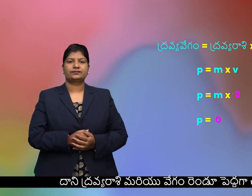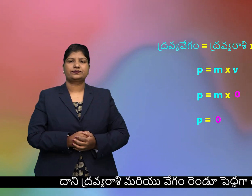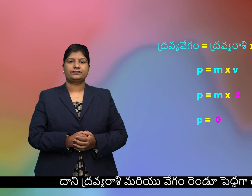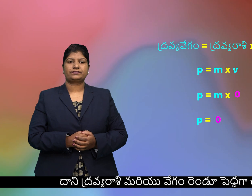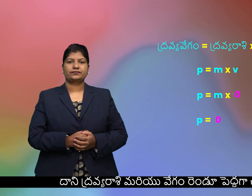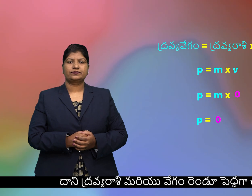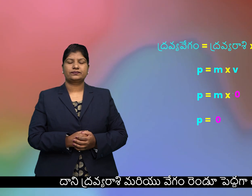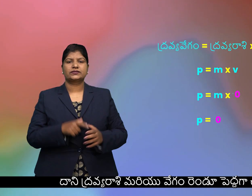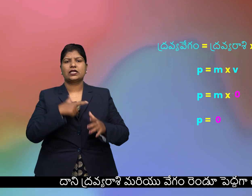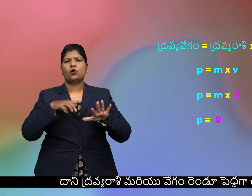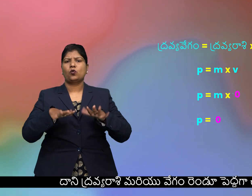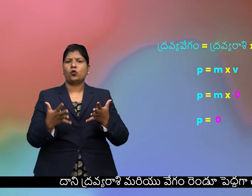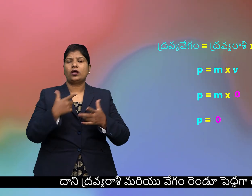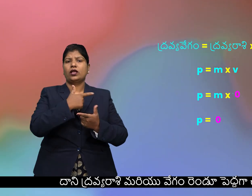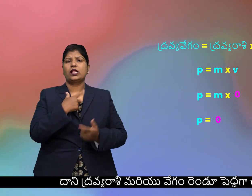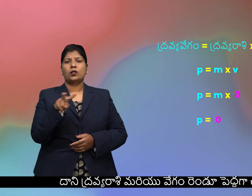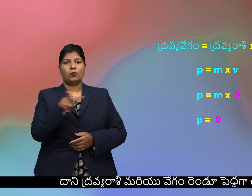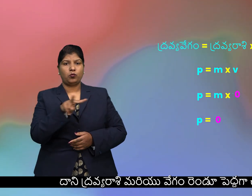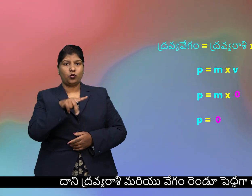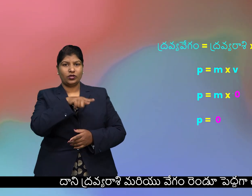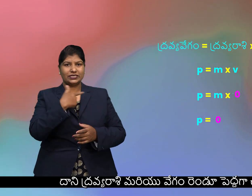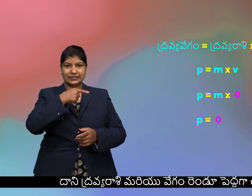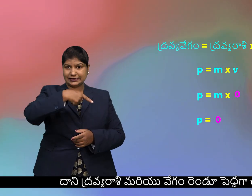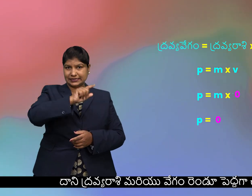మరియు వేగం రెండూ పెద్దగా ఉంటే